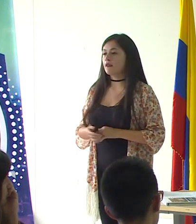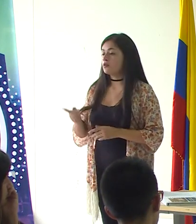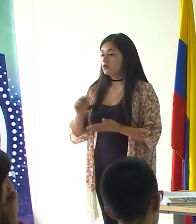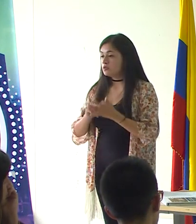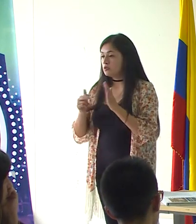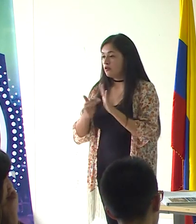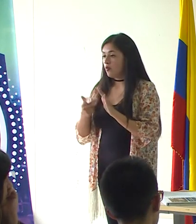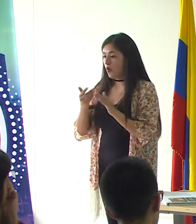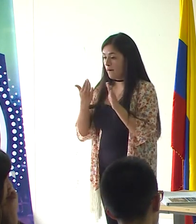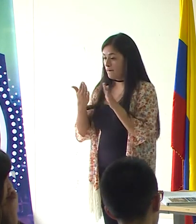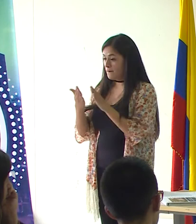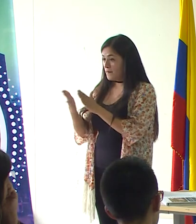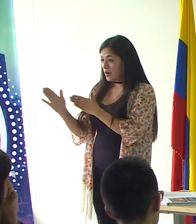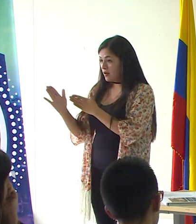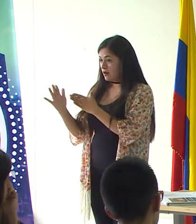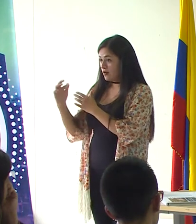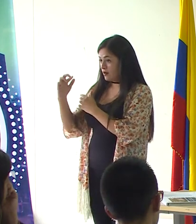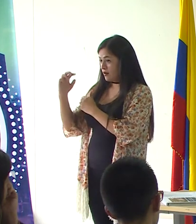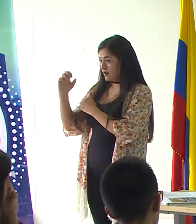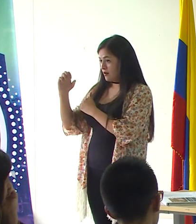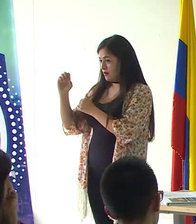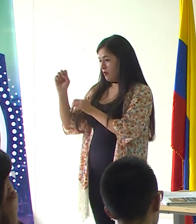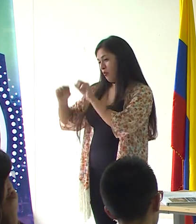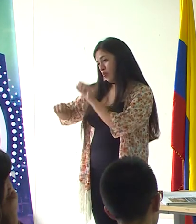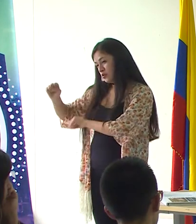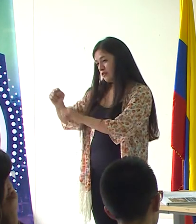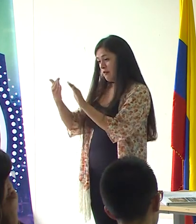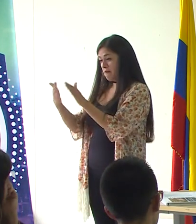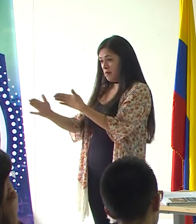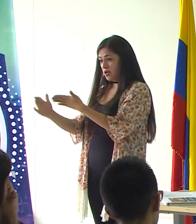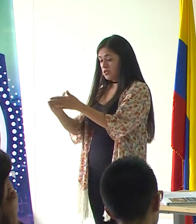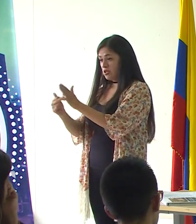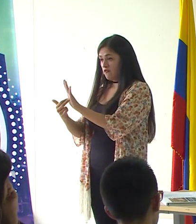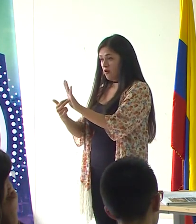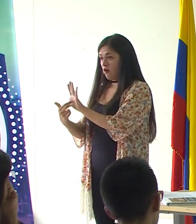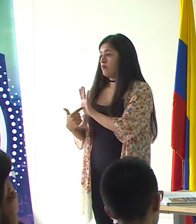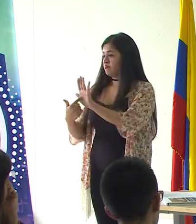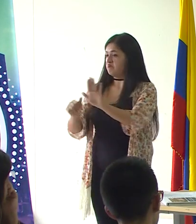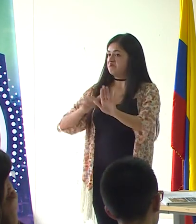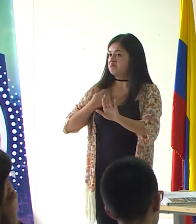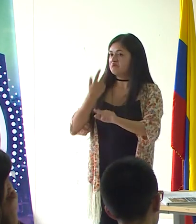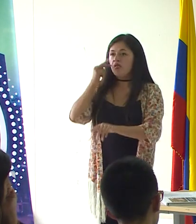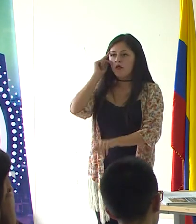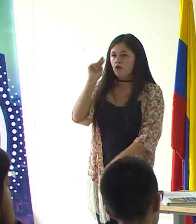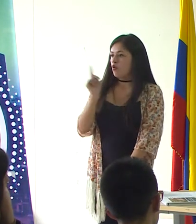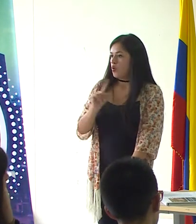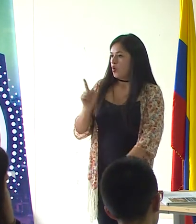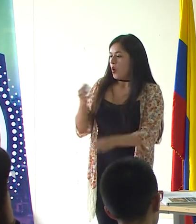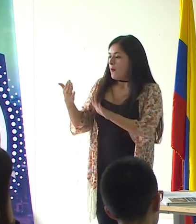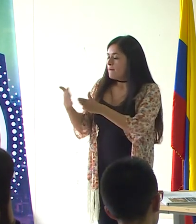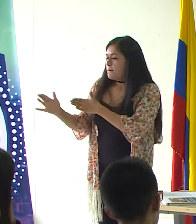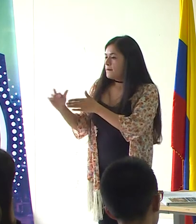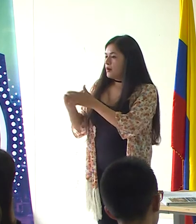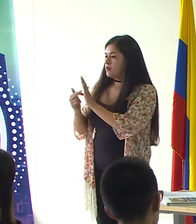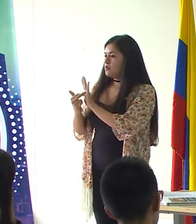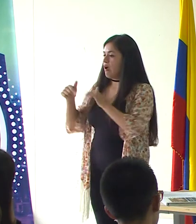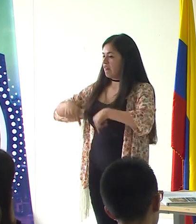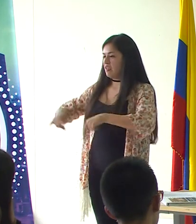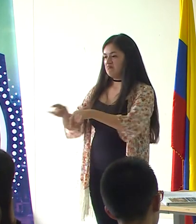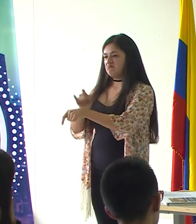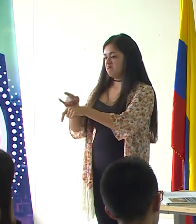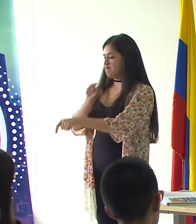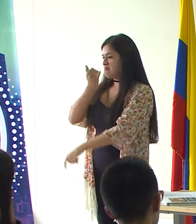necesariamente un plan parcial significa un proceso de identificación es un instrumento de gestión que se está usando acá realmente muy mal